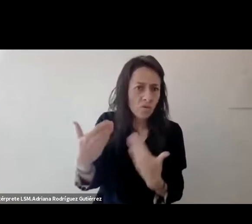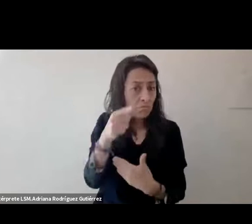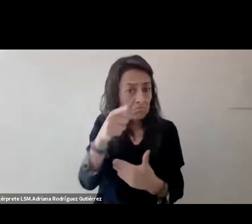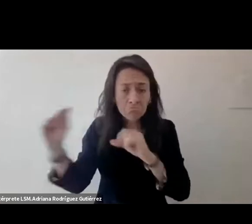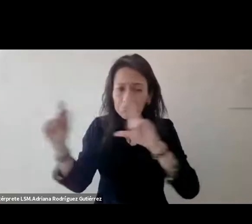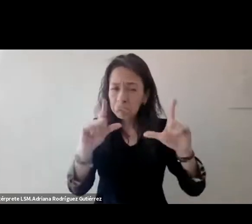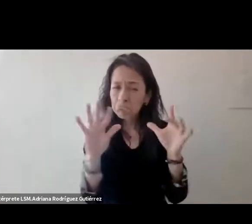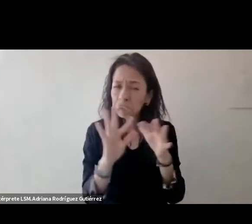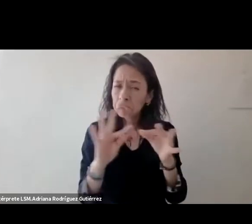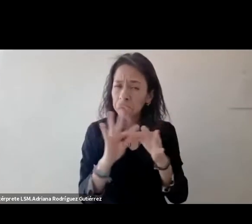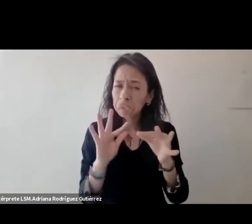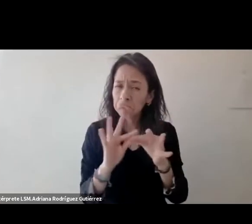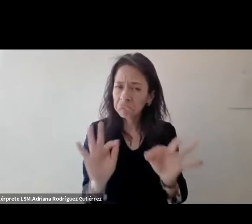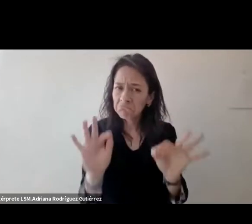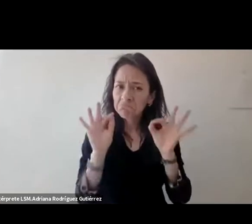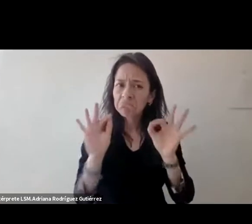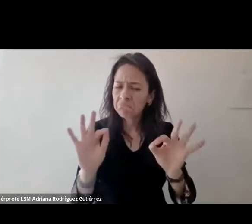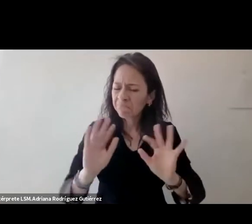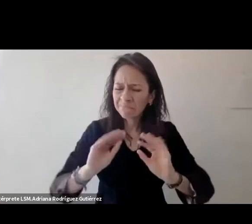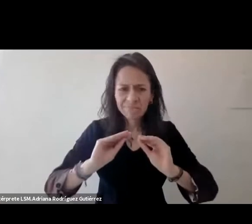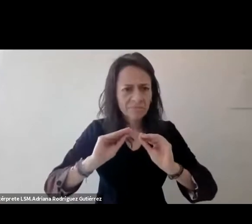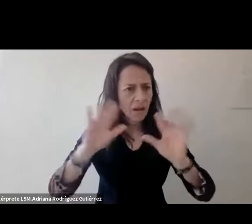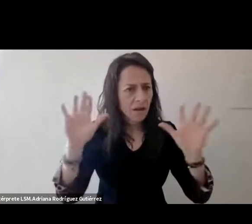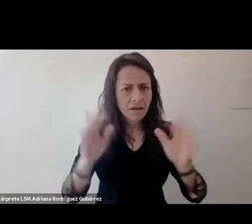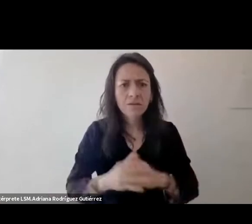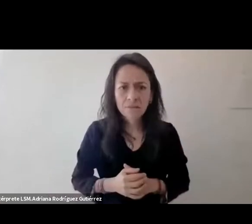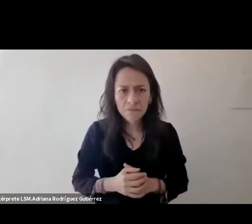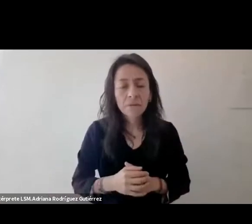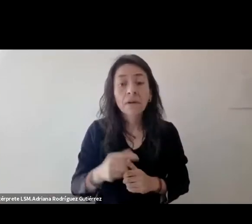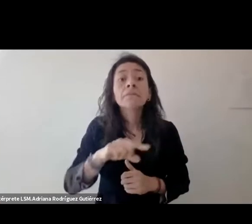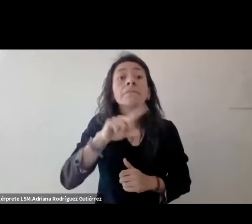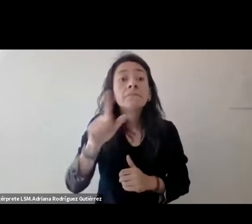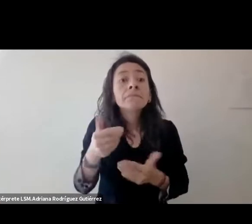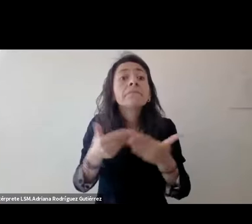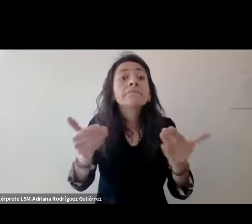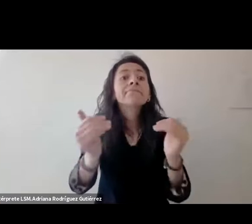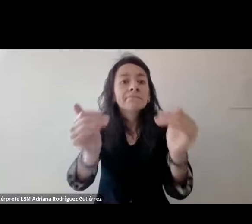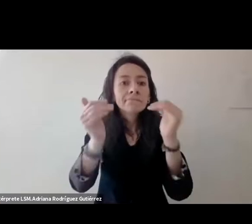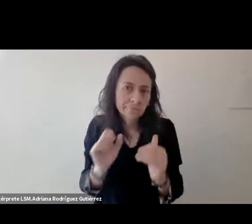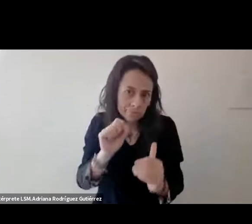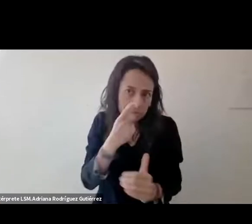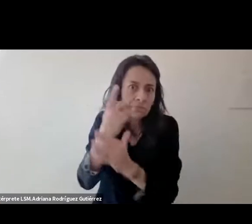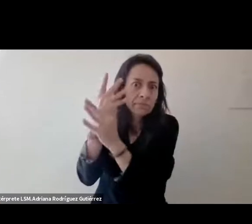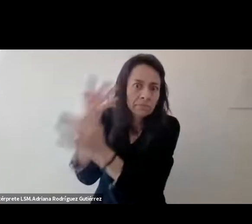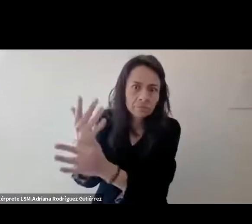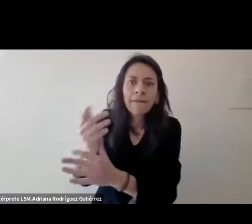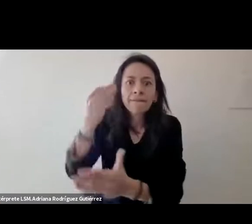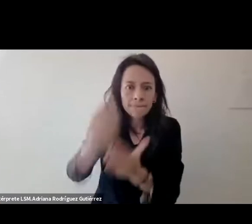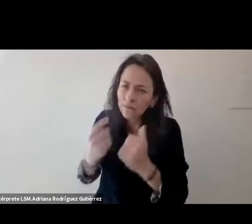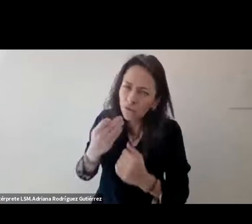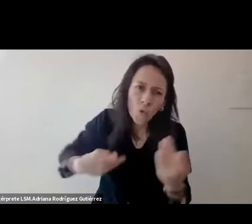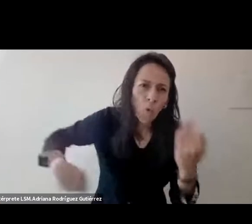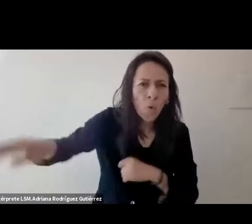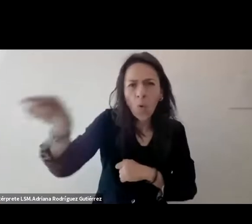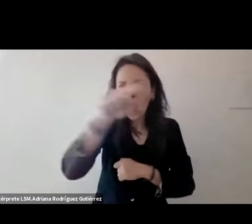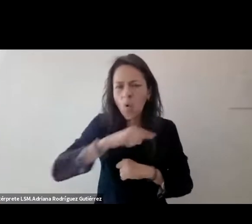presentación y lo que sigue, como bien mencionas, es que todos nos pongamos la pila y yo